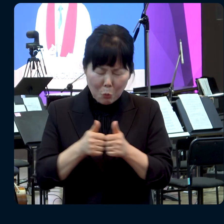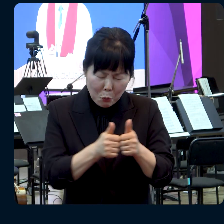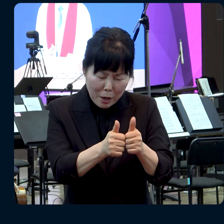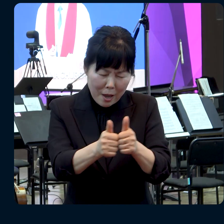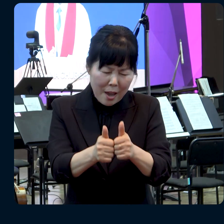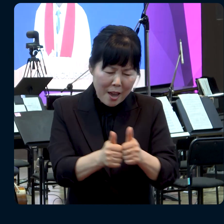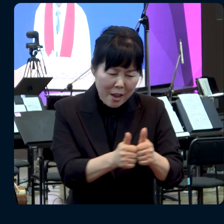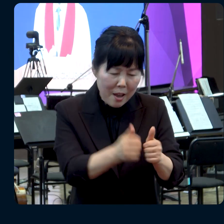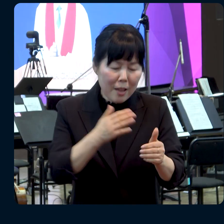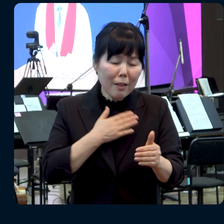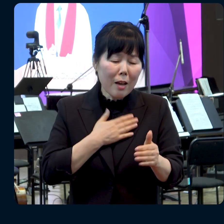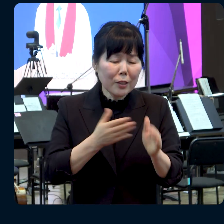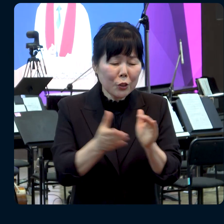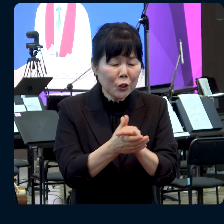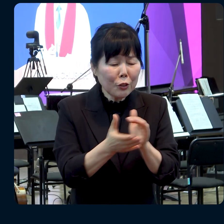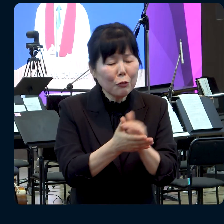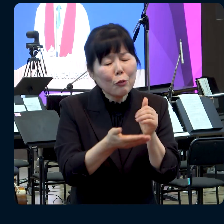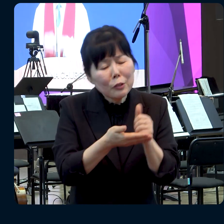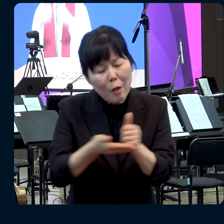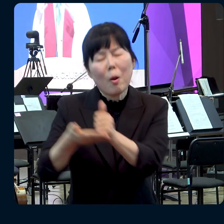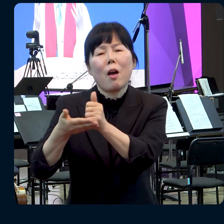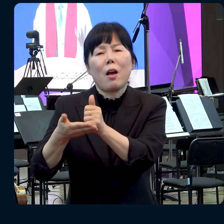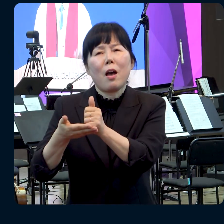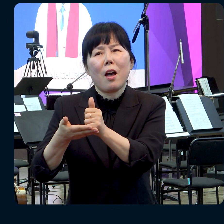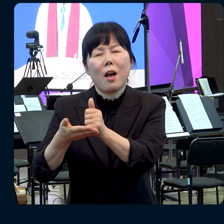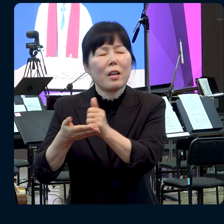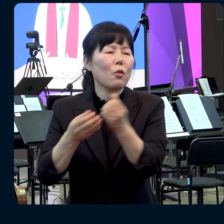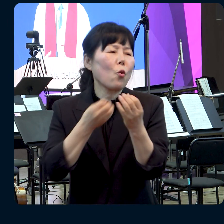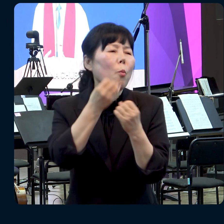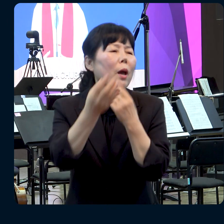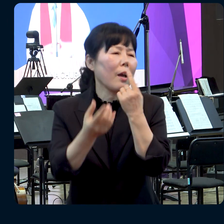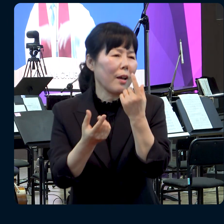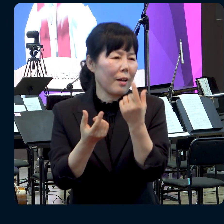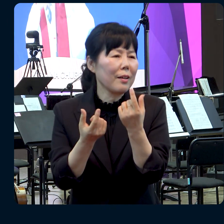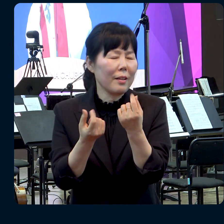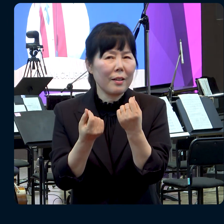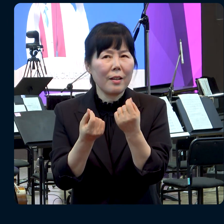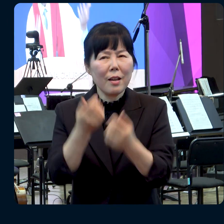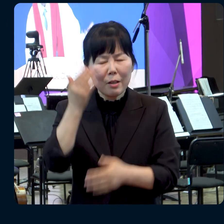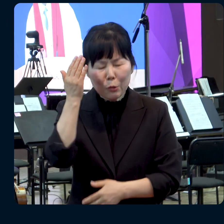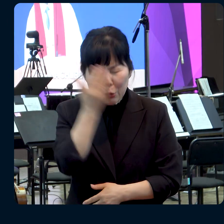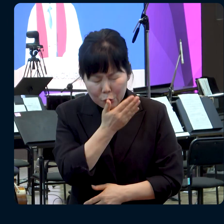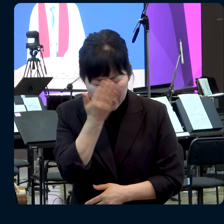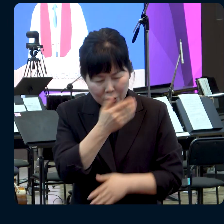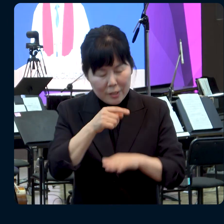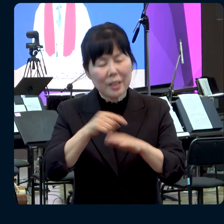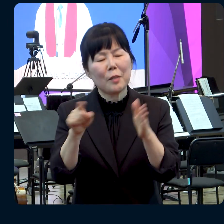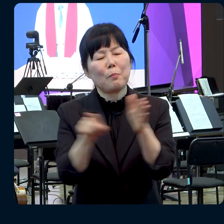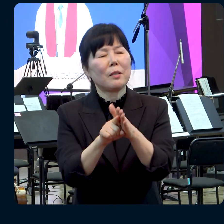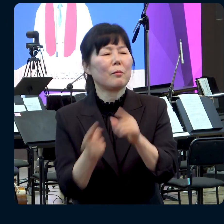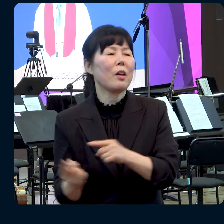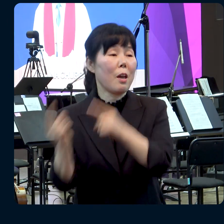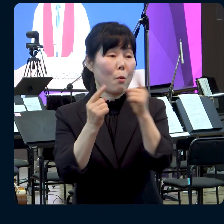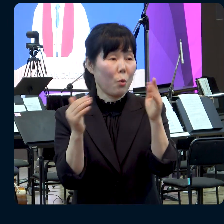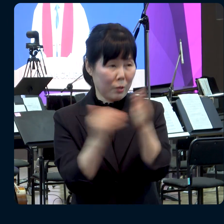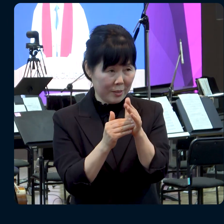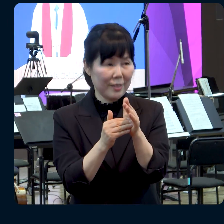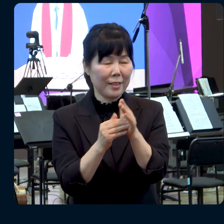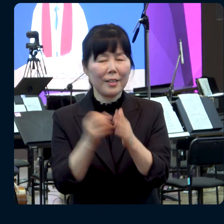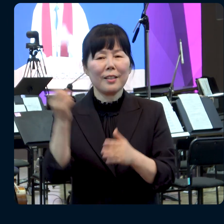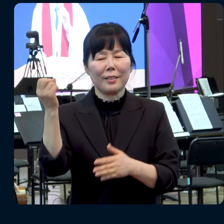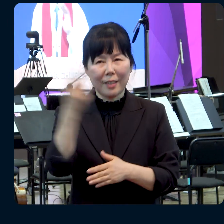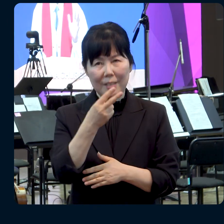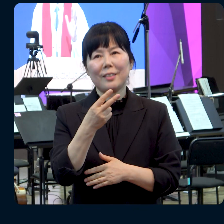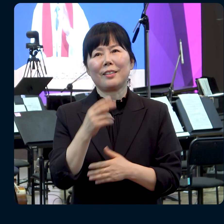하면서 나를 친구 삼으셨네. 그 고백 가운데 그 순전한 믿음을 회복하고 다시 살아났다는